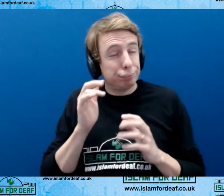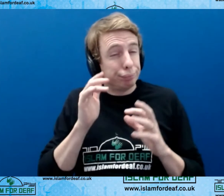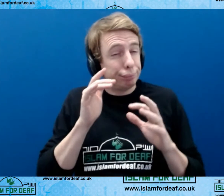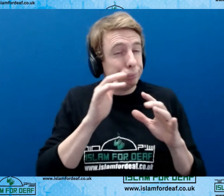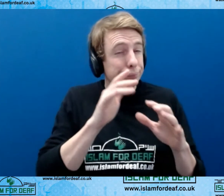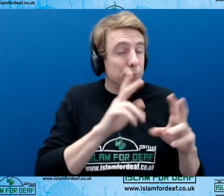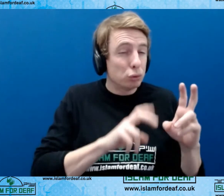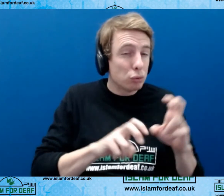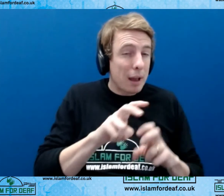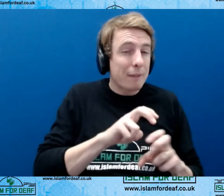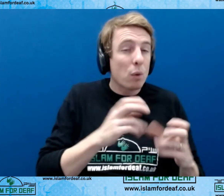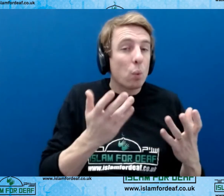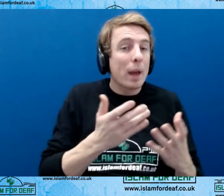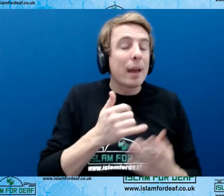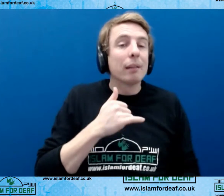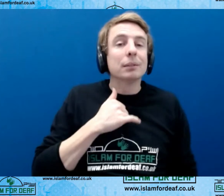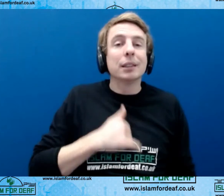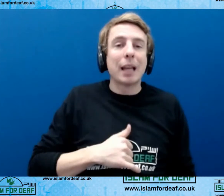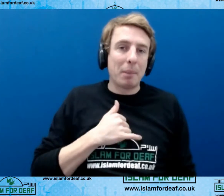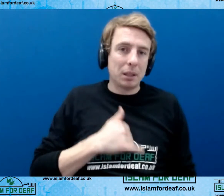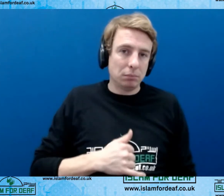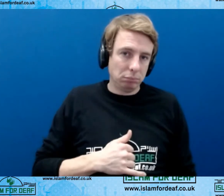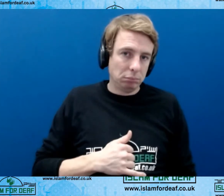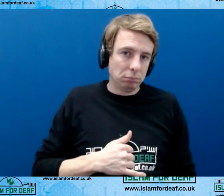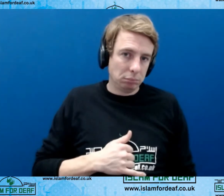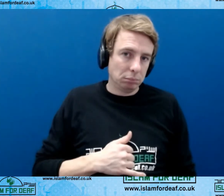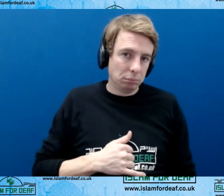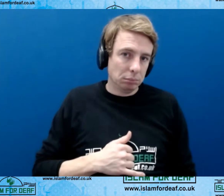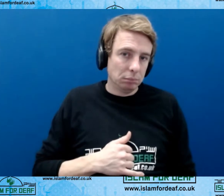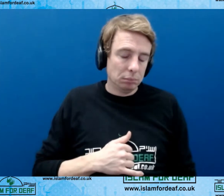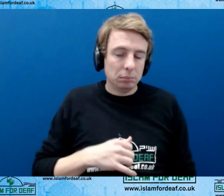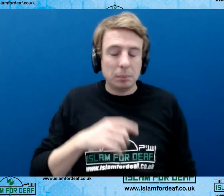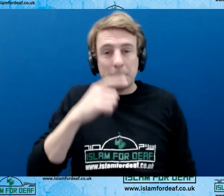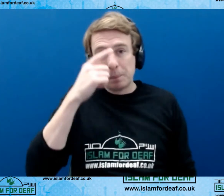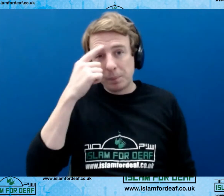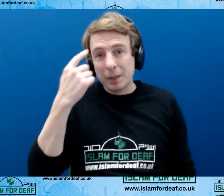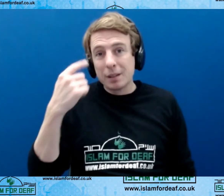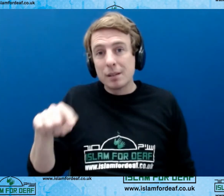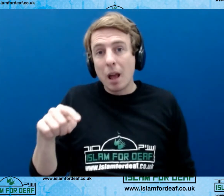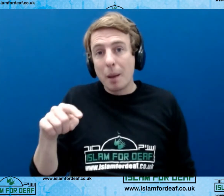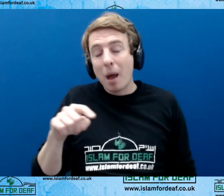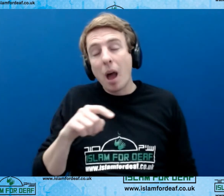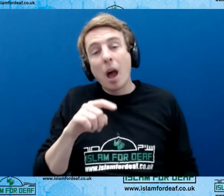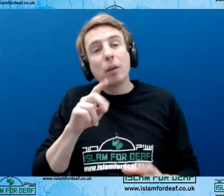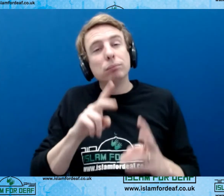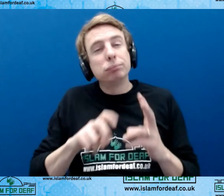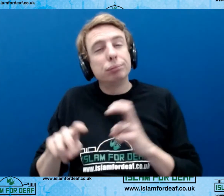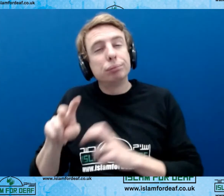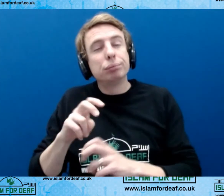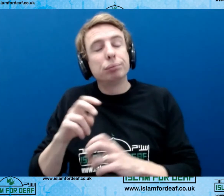إلى الشام. And in summer, to the area of Lebanon.